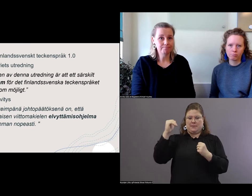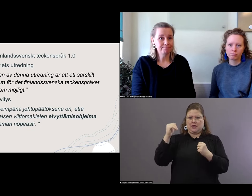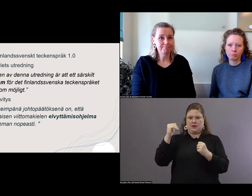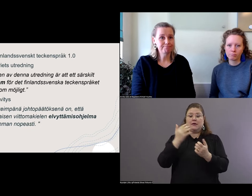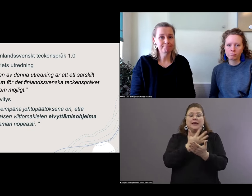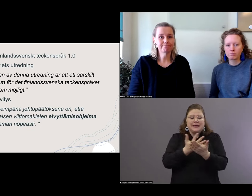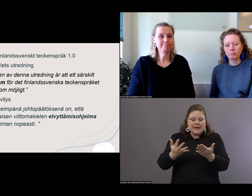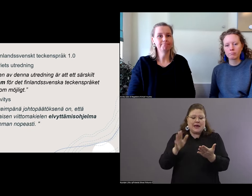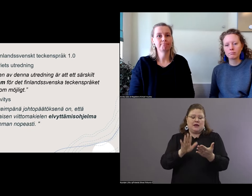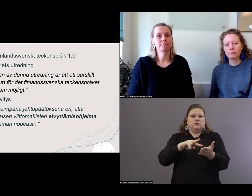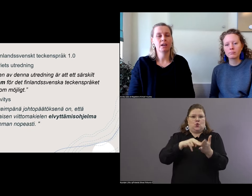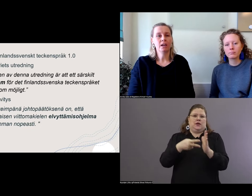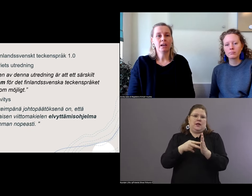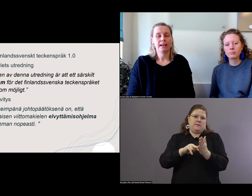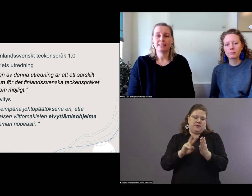kielisuunnitelma.